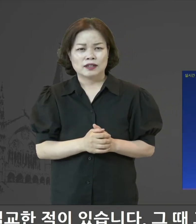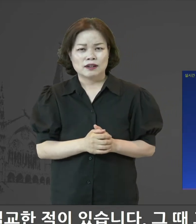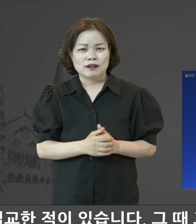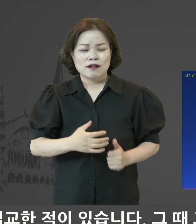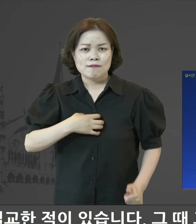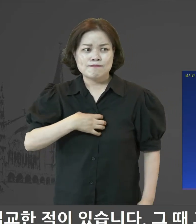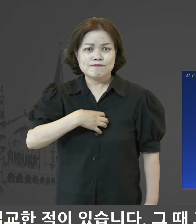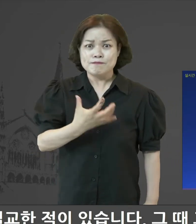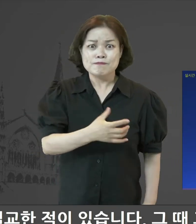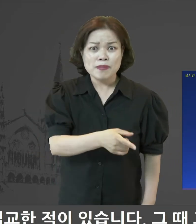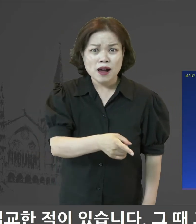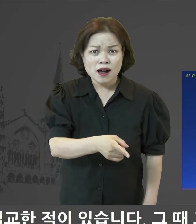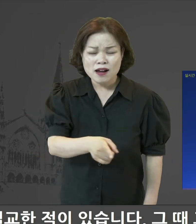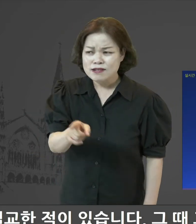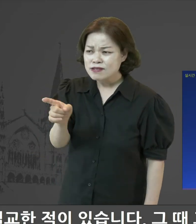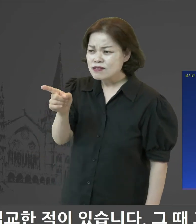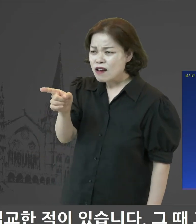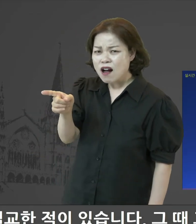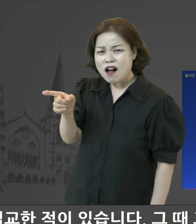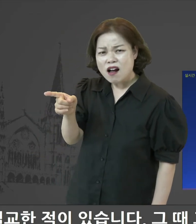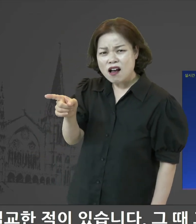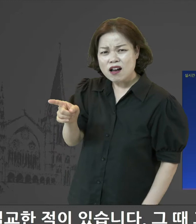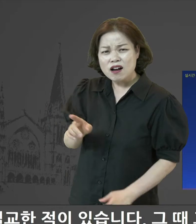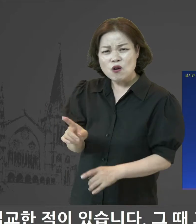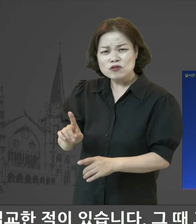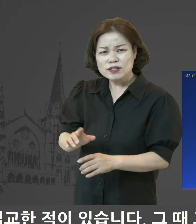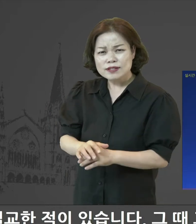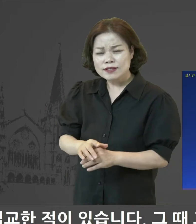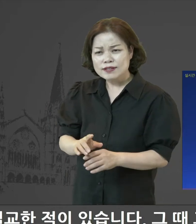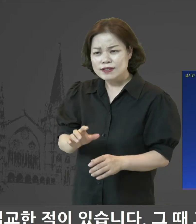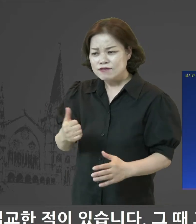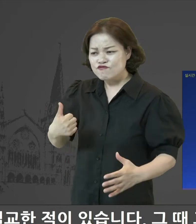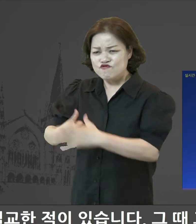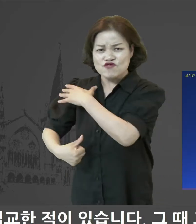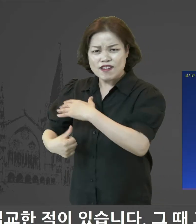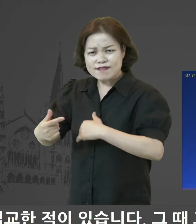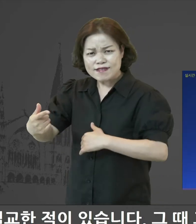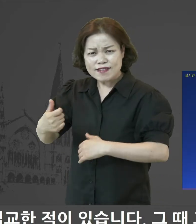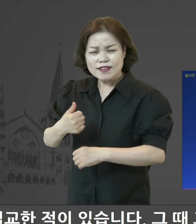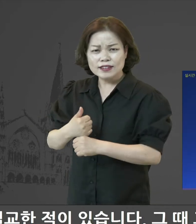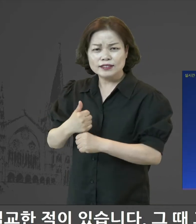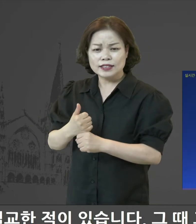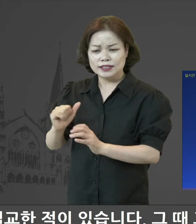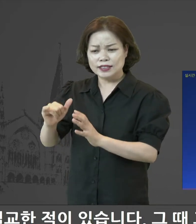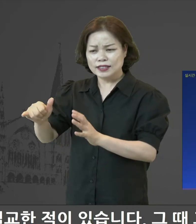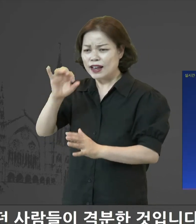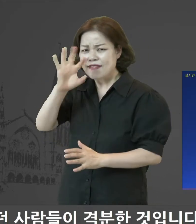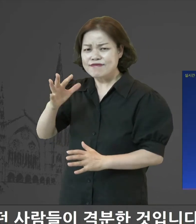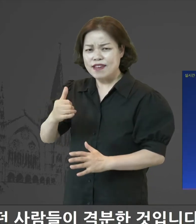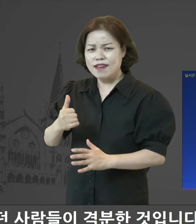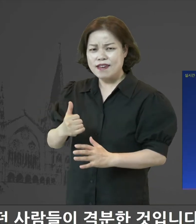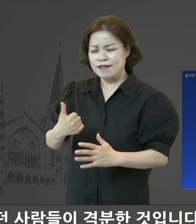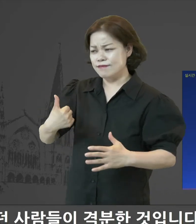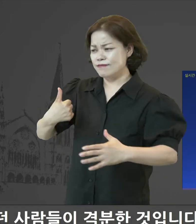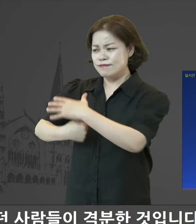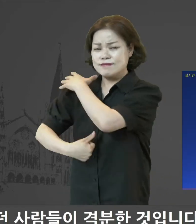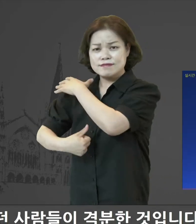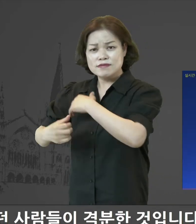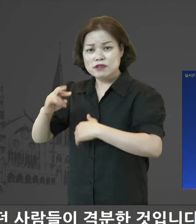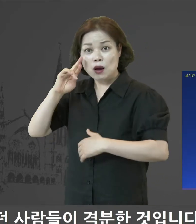한 거예요. 그래서 저 말하는 저자를 어떻게 우리가 살려둘 수 있어? 저자는 이 세상에 있어서는 안 될